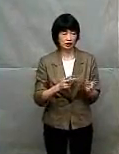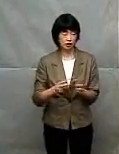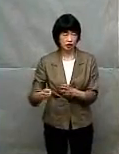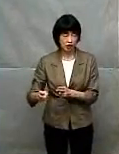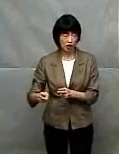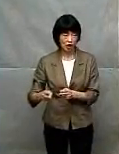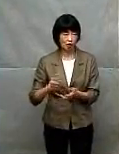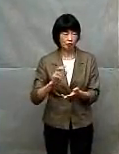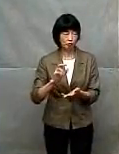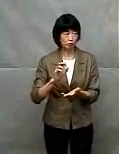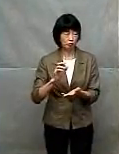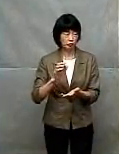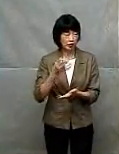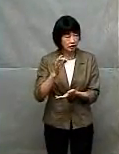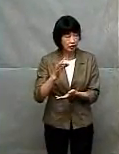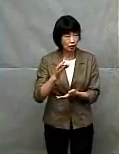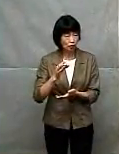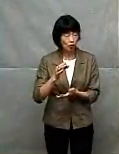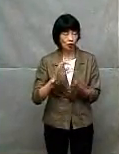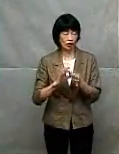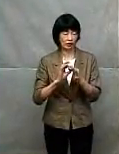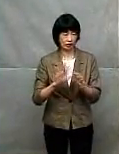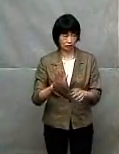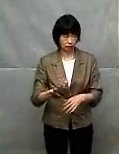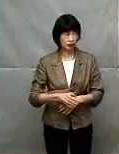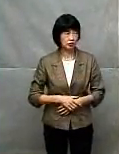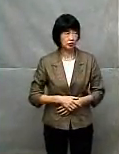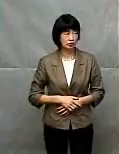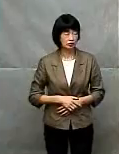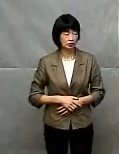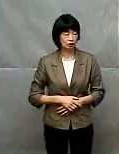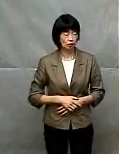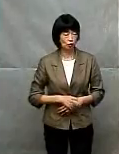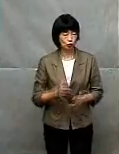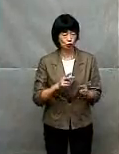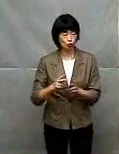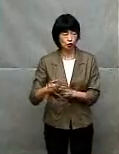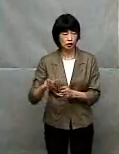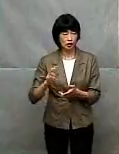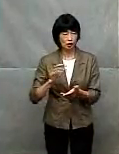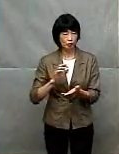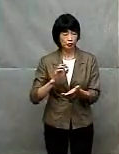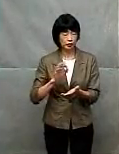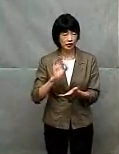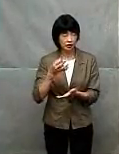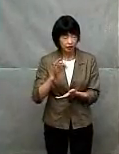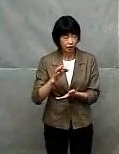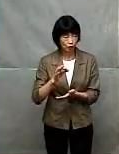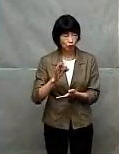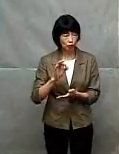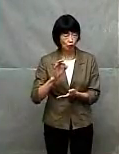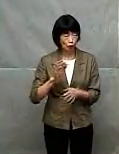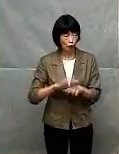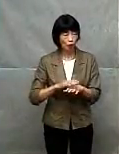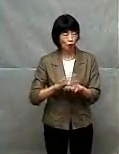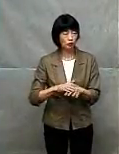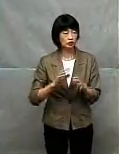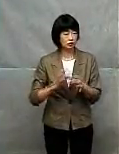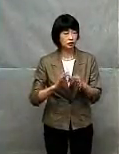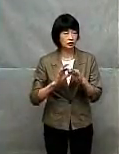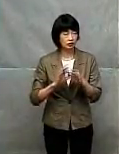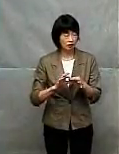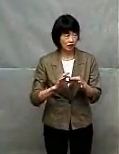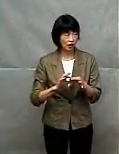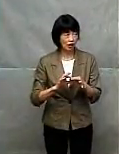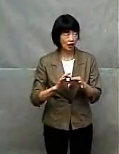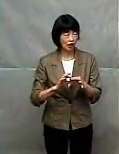それも関わってくるわけでありますけれども、整備費用のあり方につきまして、整備の手